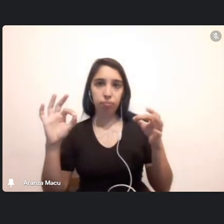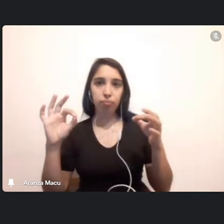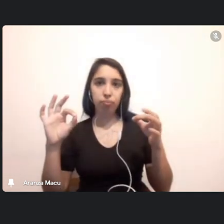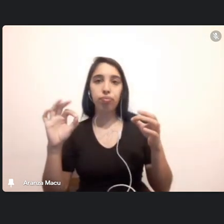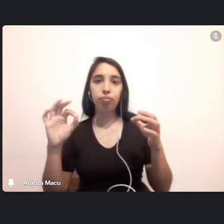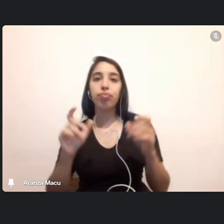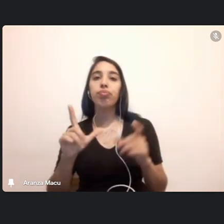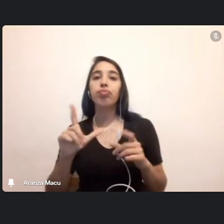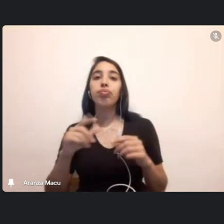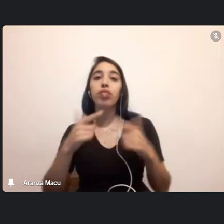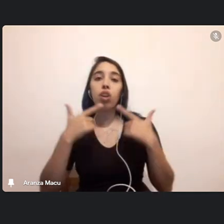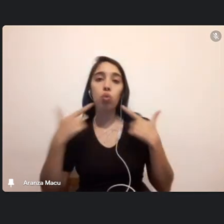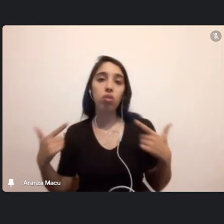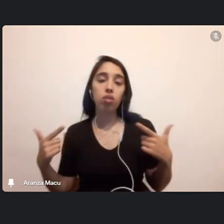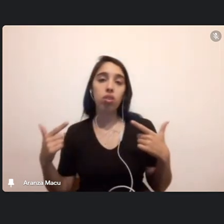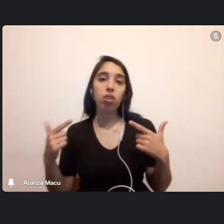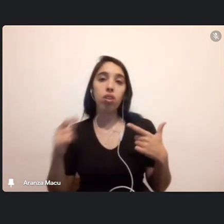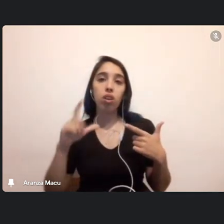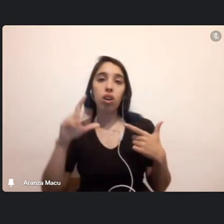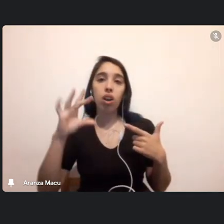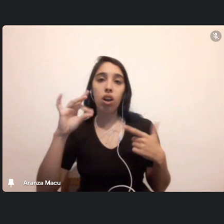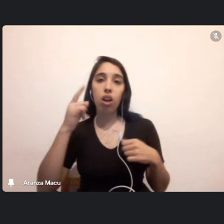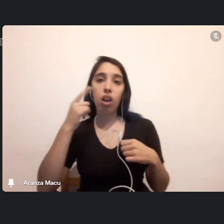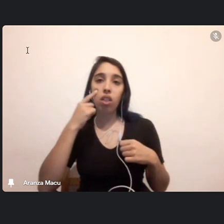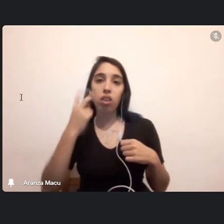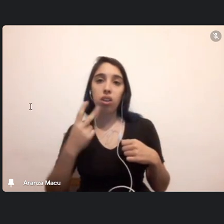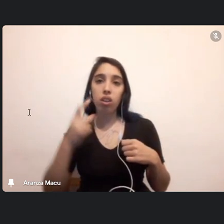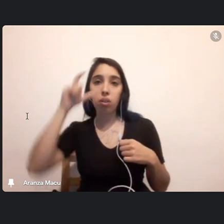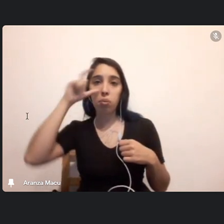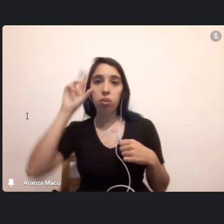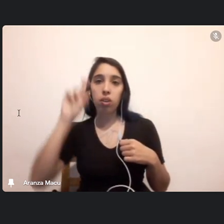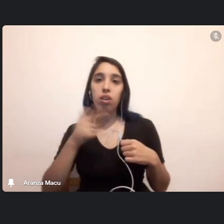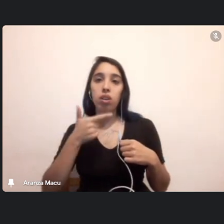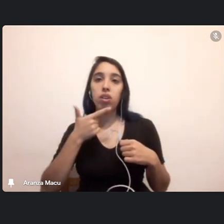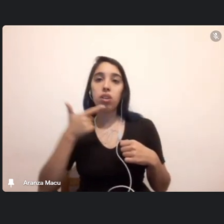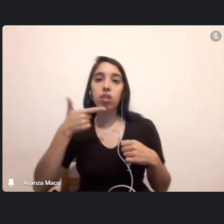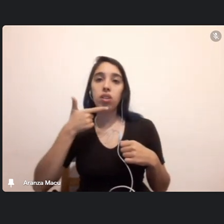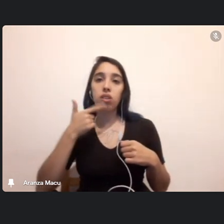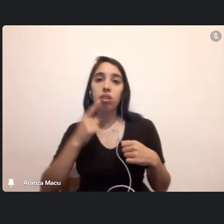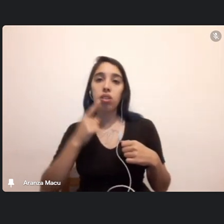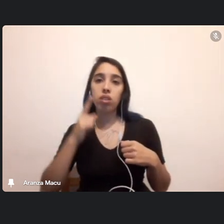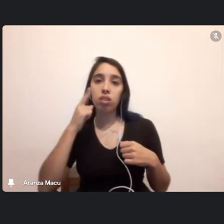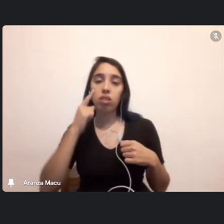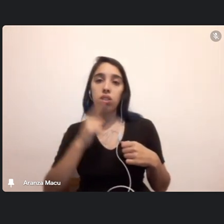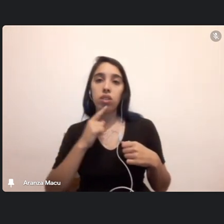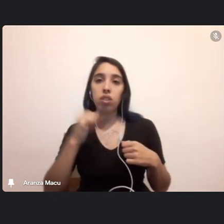Bueno, en linguistic tenemos un sufijo de adjetivo. ¿Cuál es?